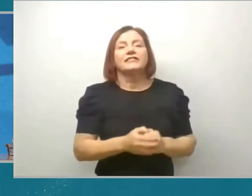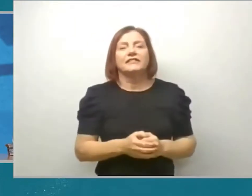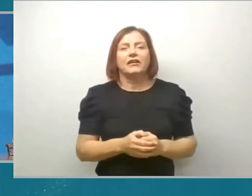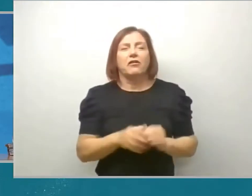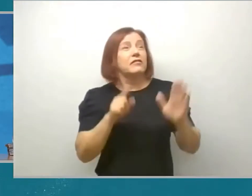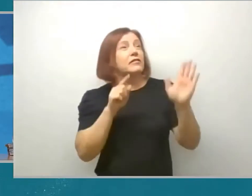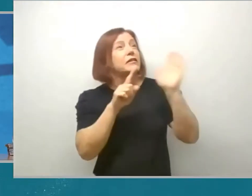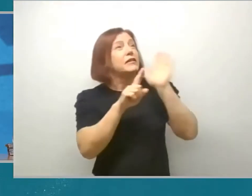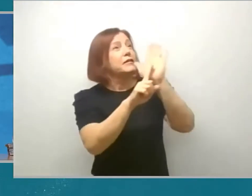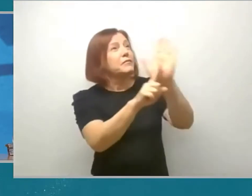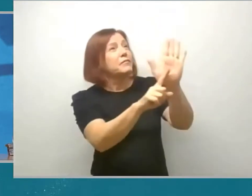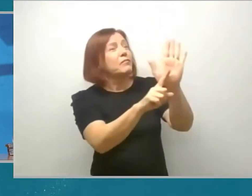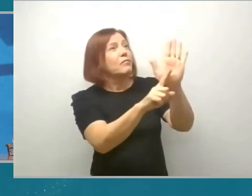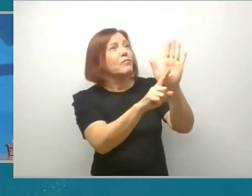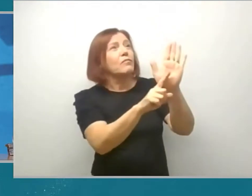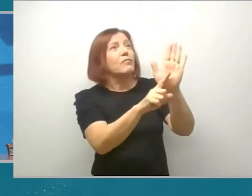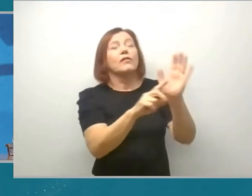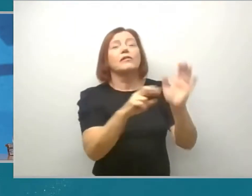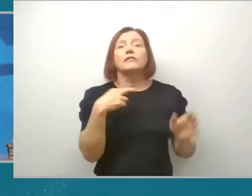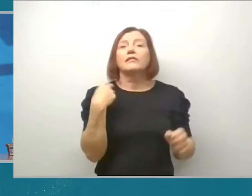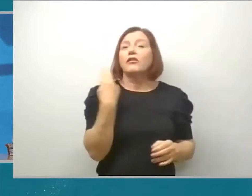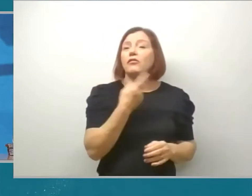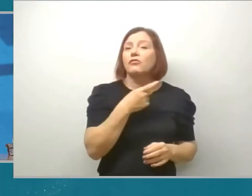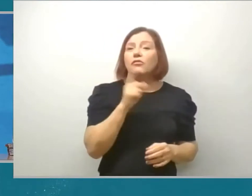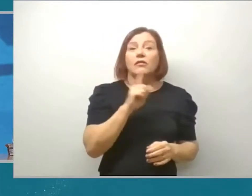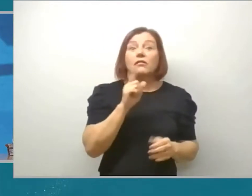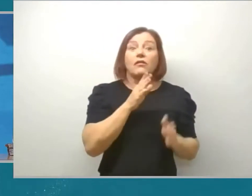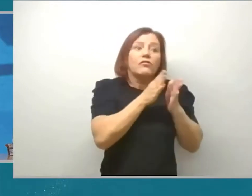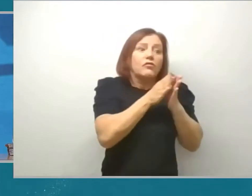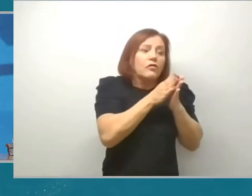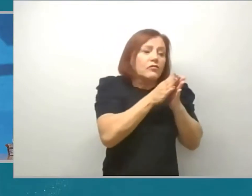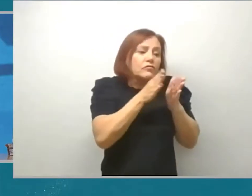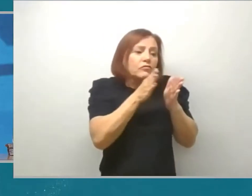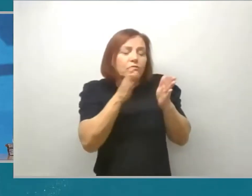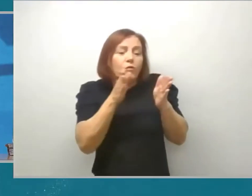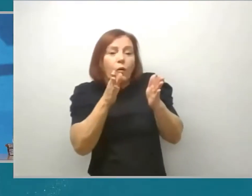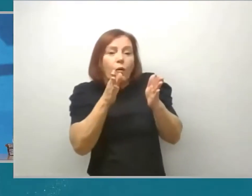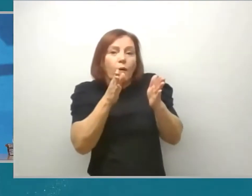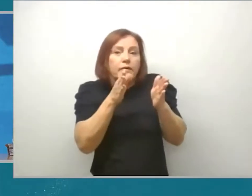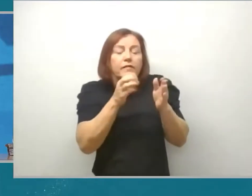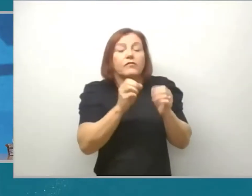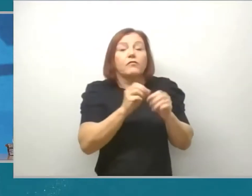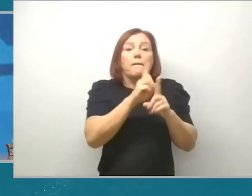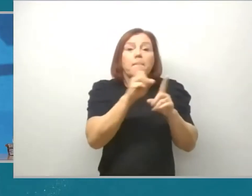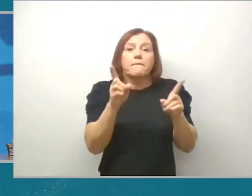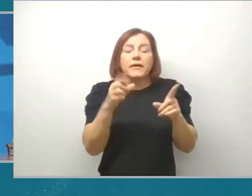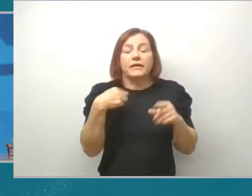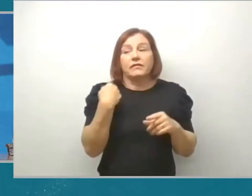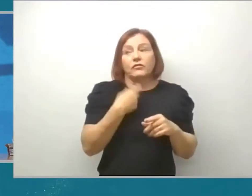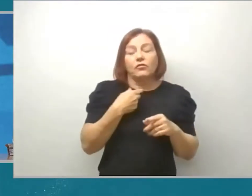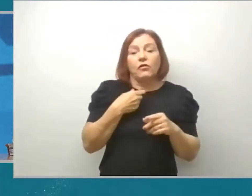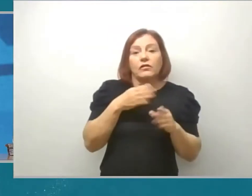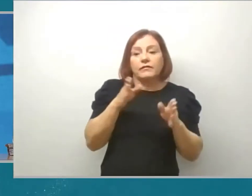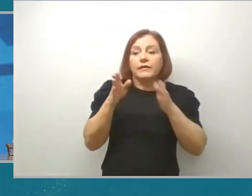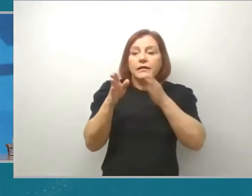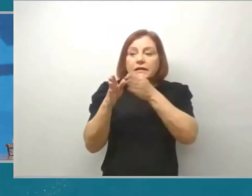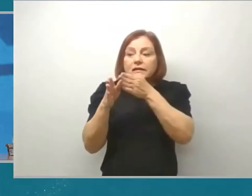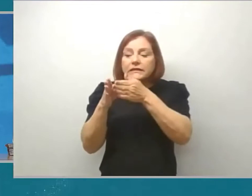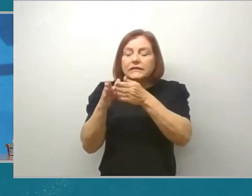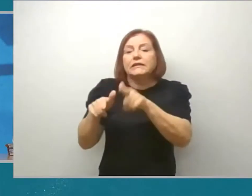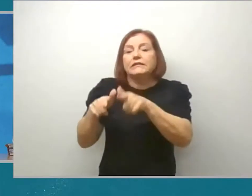no começo do reino dos céus. Nós somos trabalhadores de última hora. Amém?